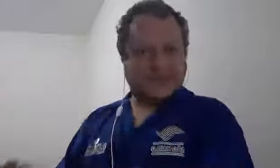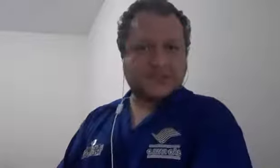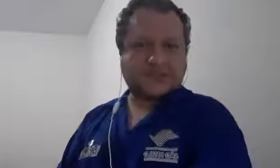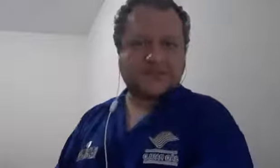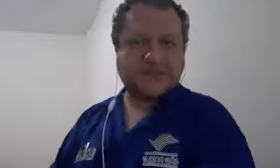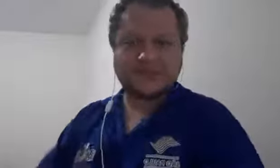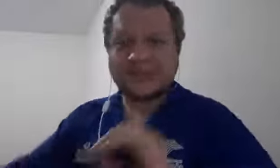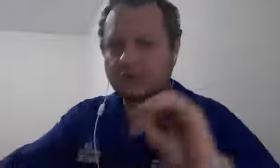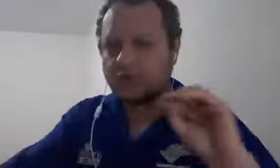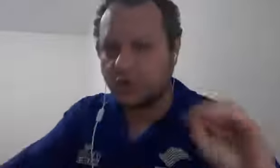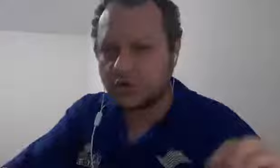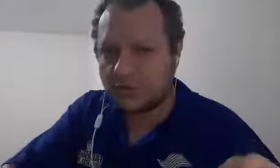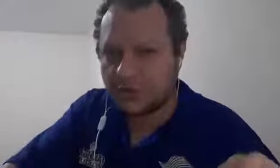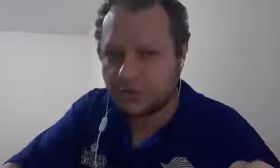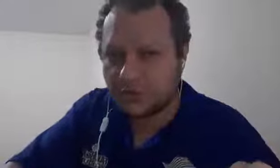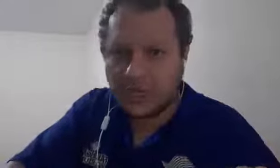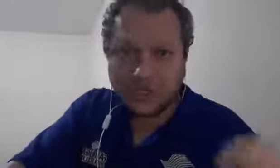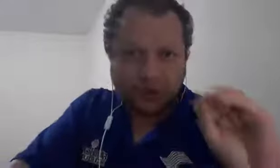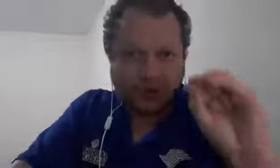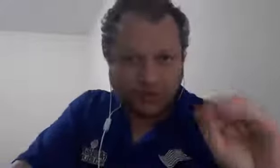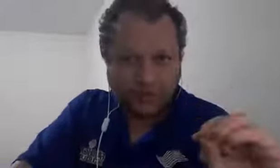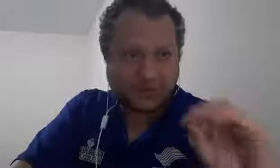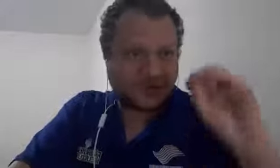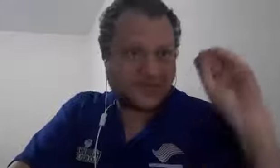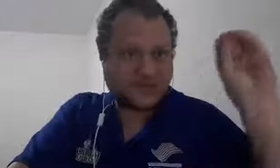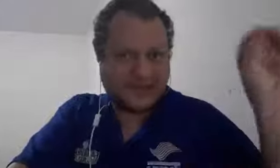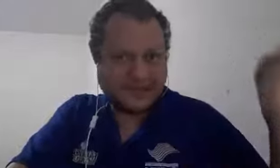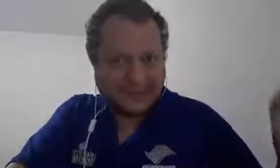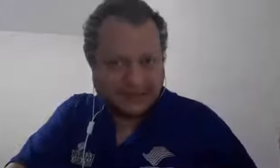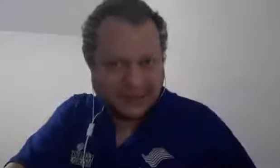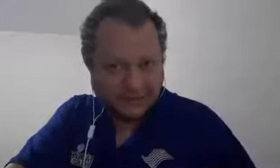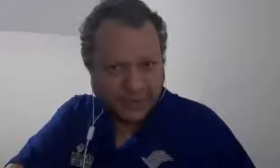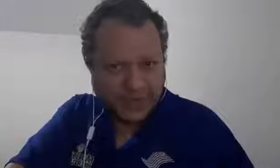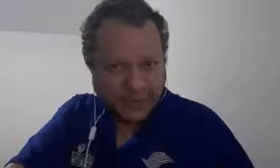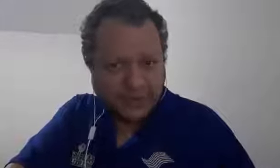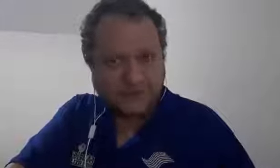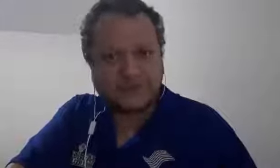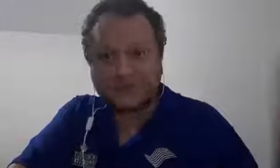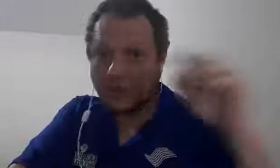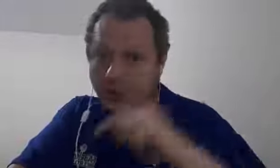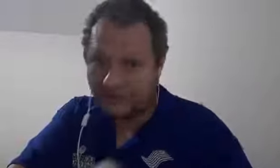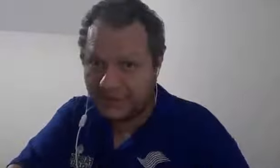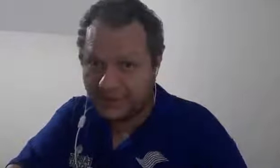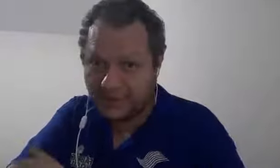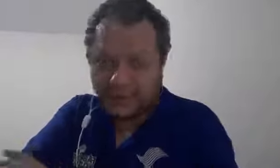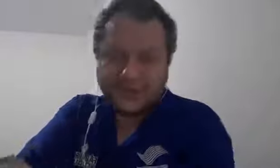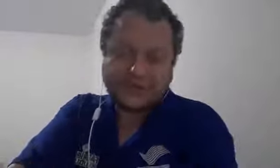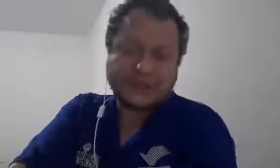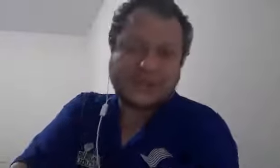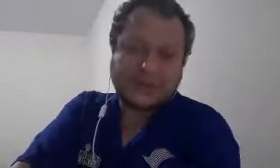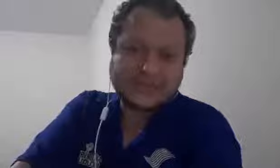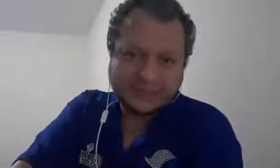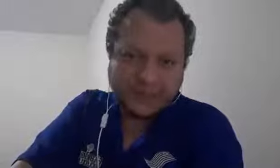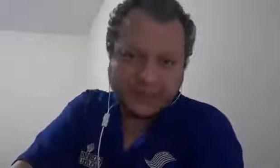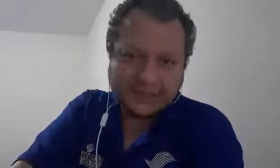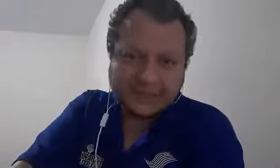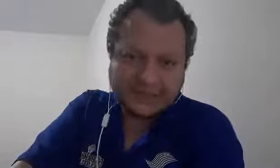mostra de processo. Então, todo mundo do curso, sejam aqueles que entravam na aula ou ao vivo ou ficavam acompanhando as aulas depois, tá